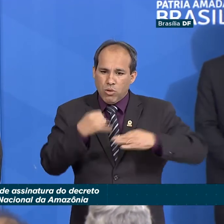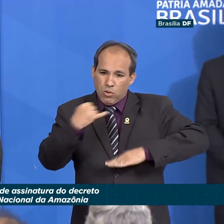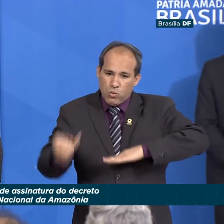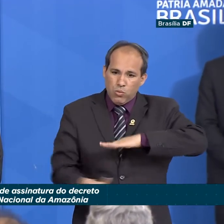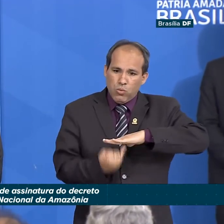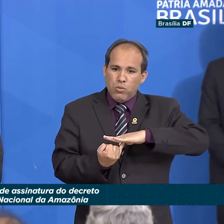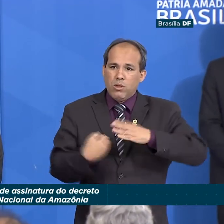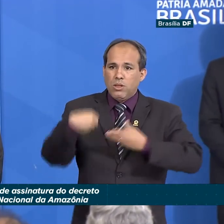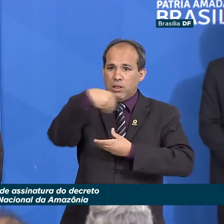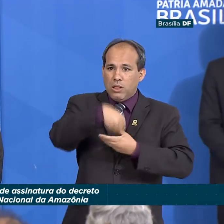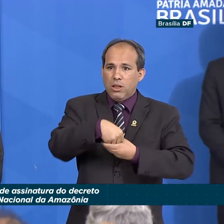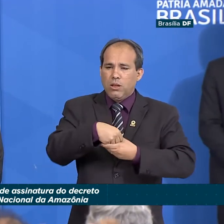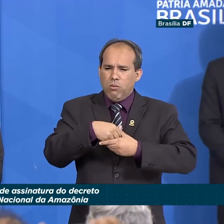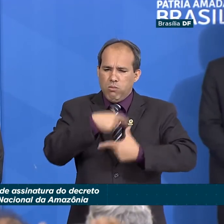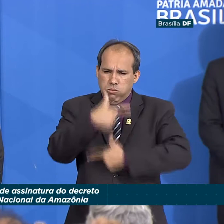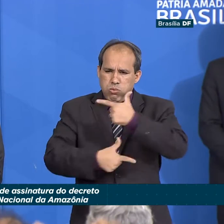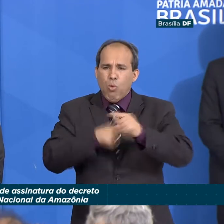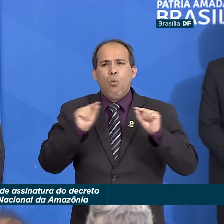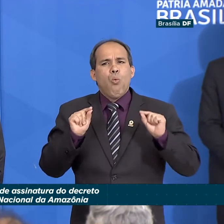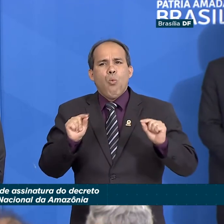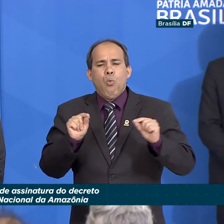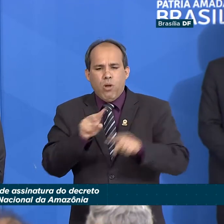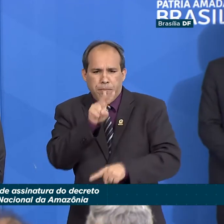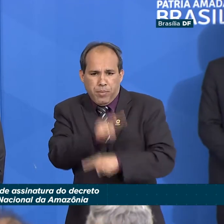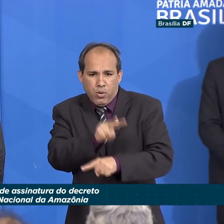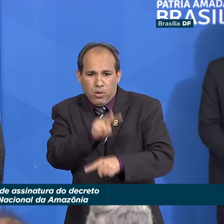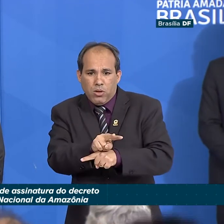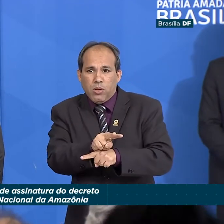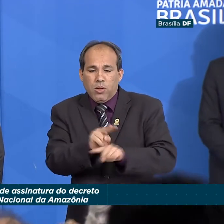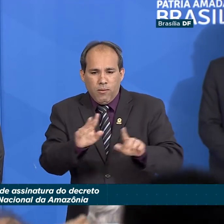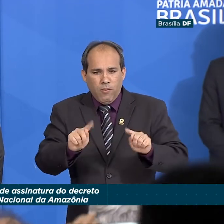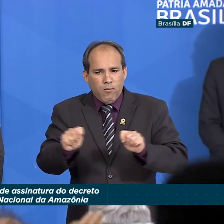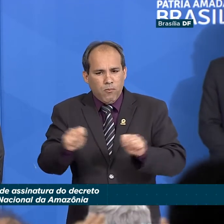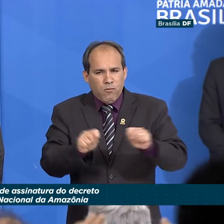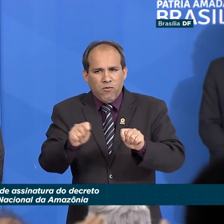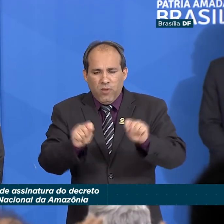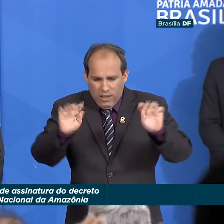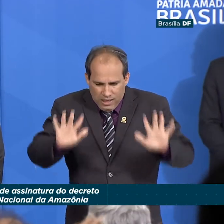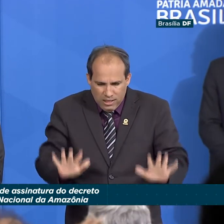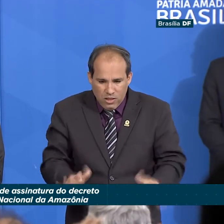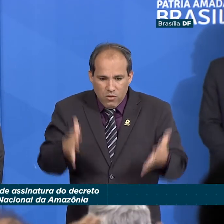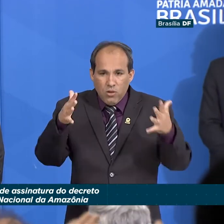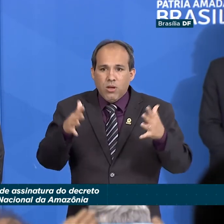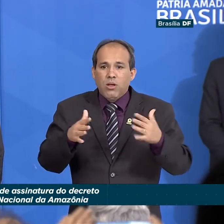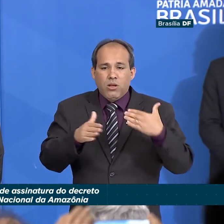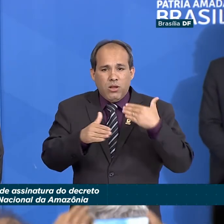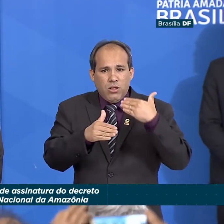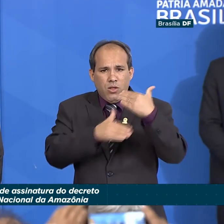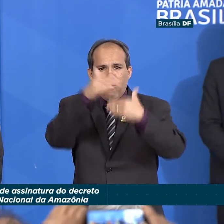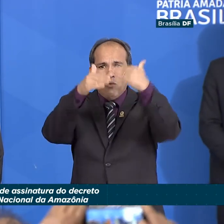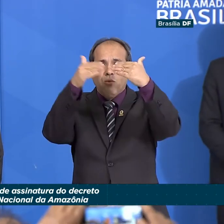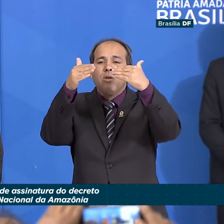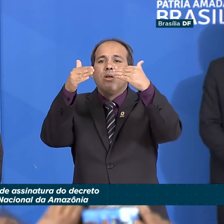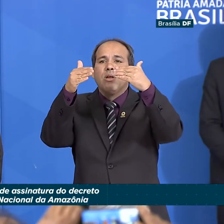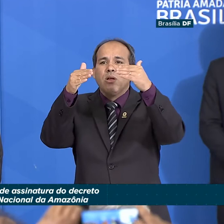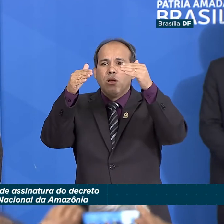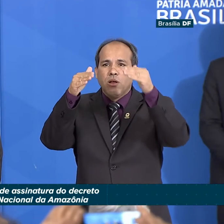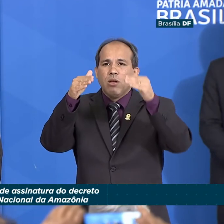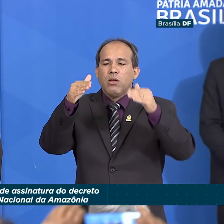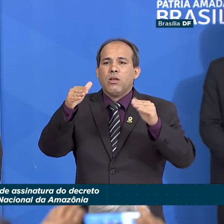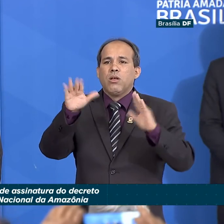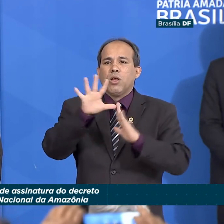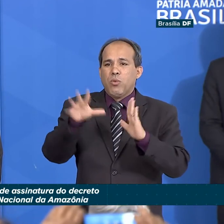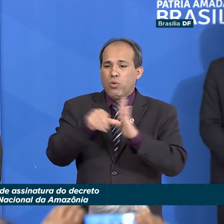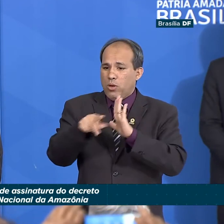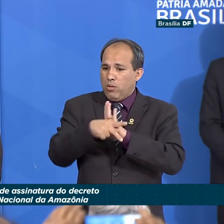institucionalmente, a tarefa de proteger, preservar e desenvolver a Amazônia